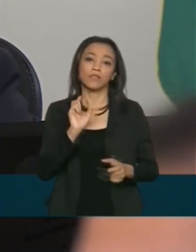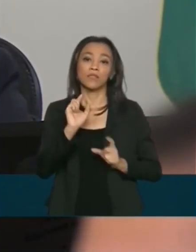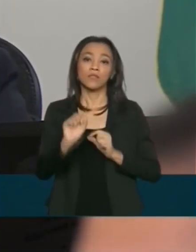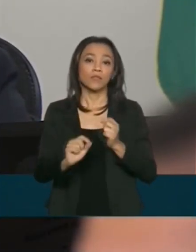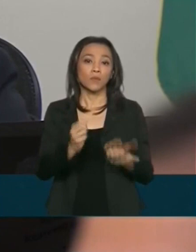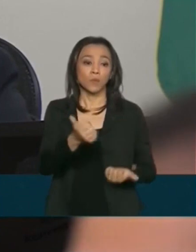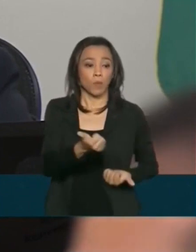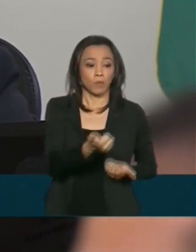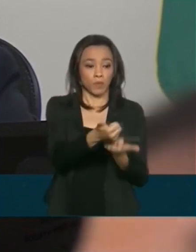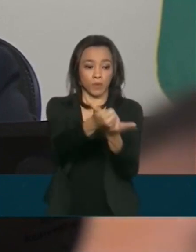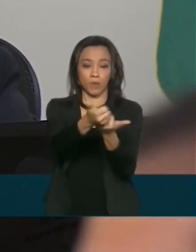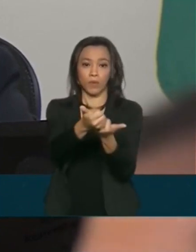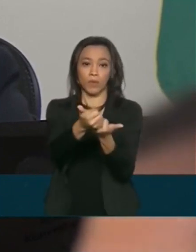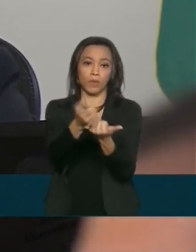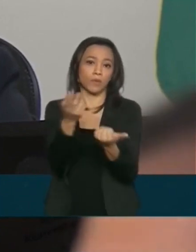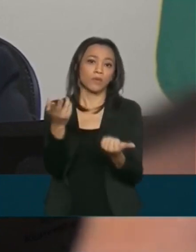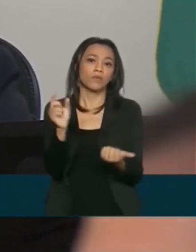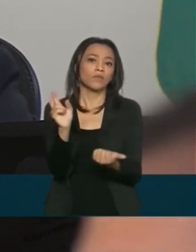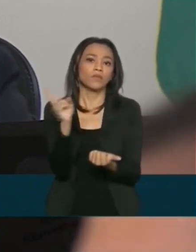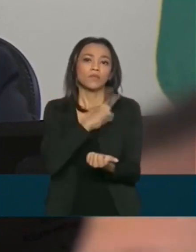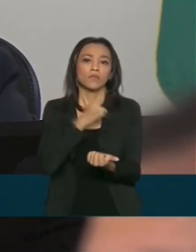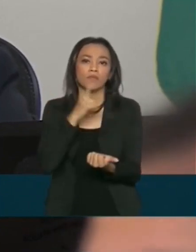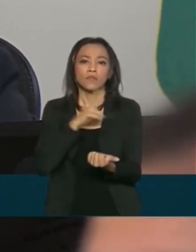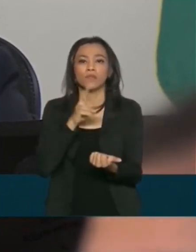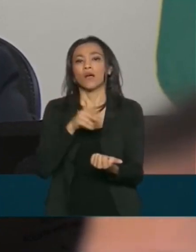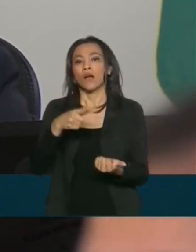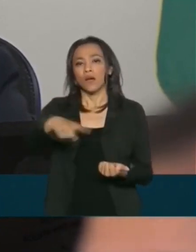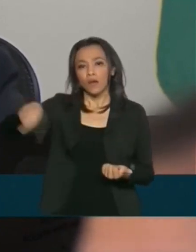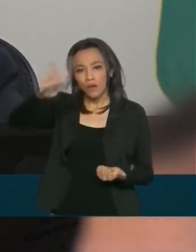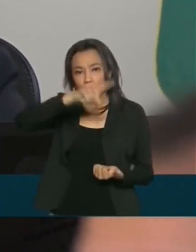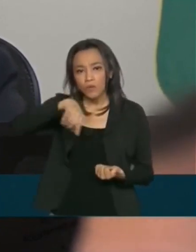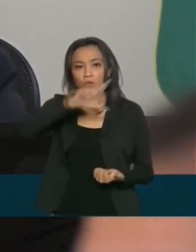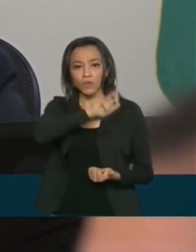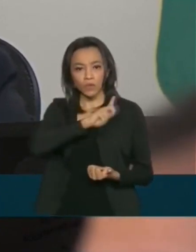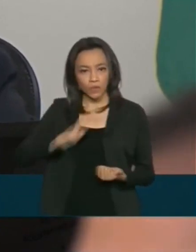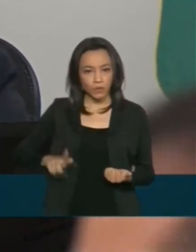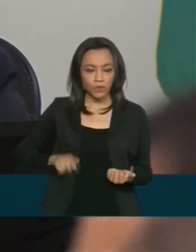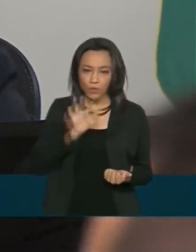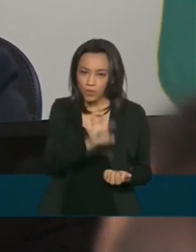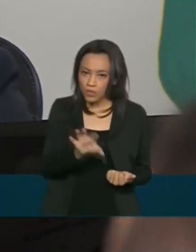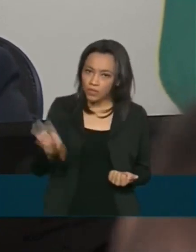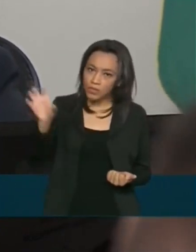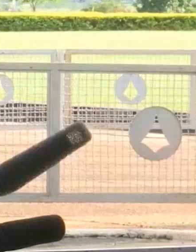para la estabilidad nacional. Ese comunicado oficial fue rechazado por casi todos los